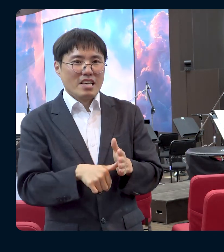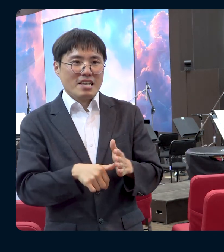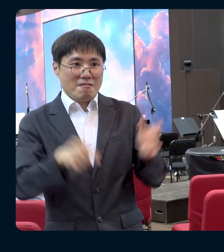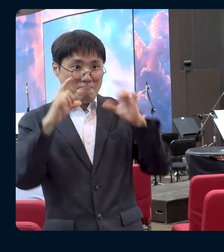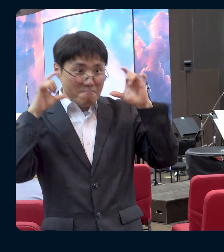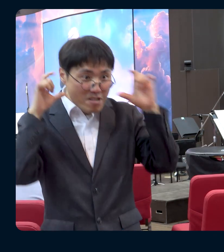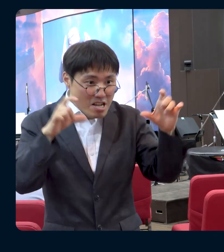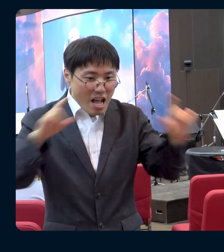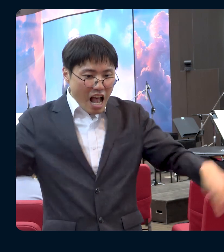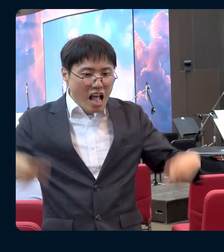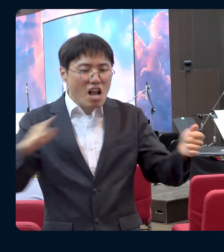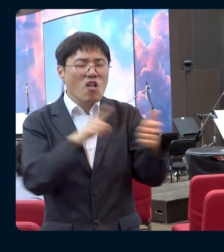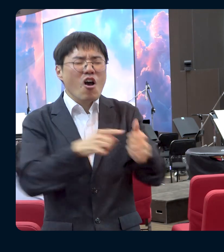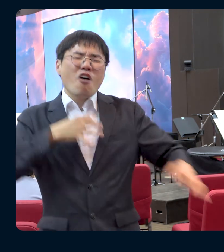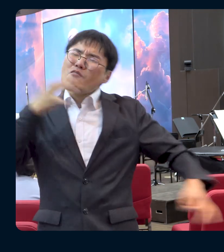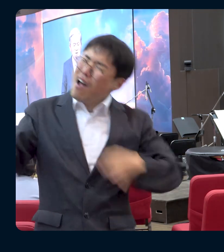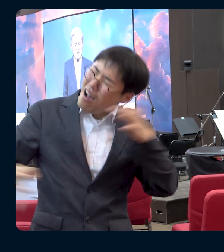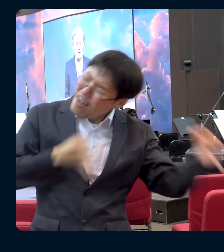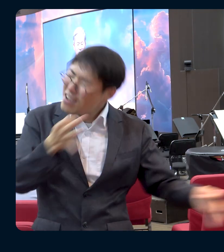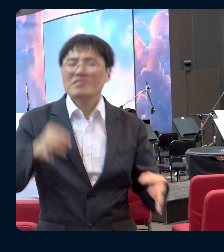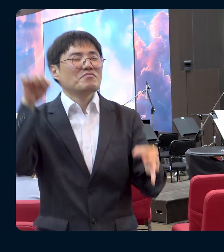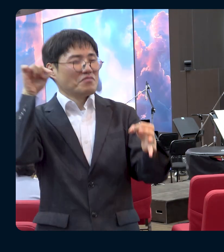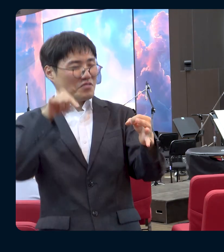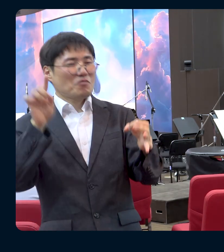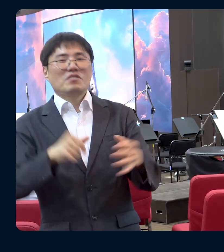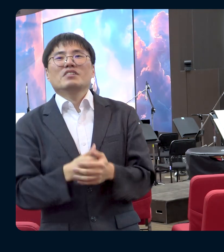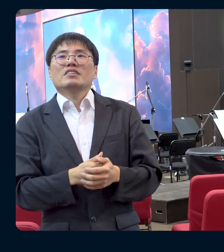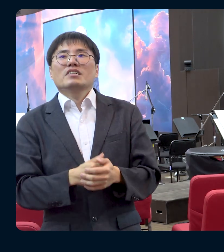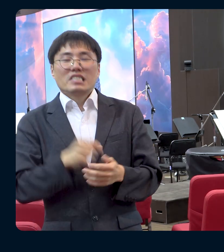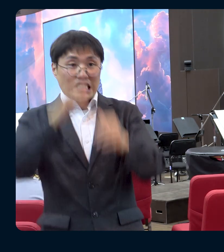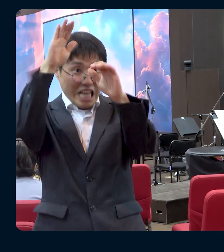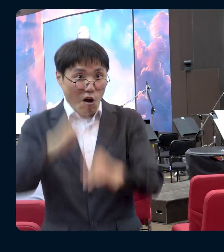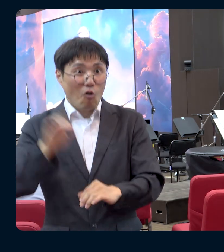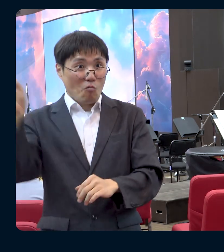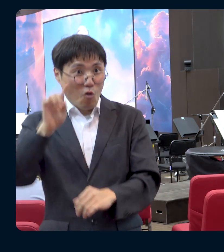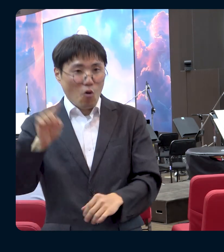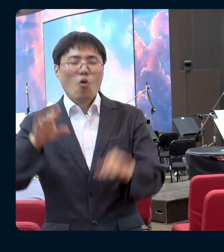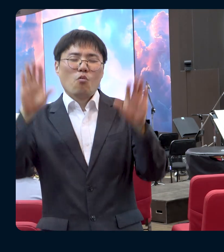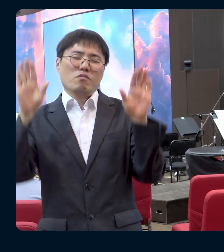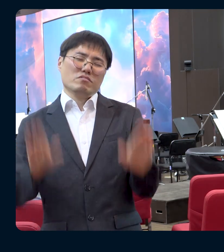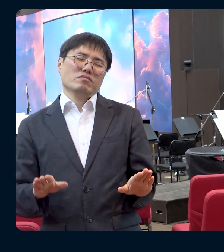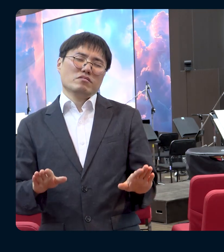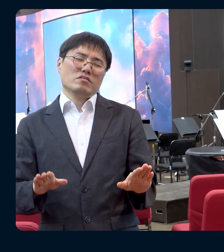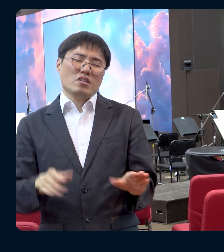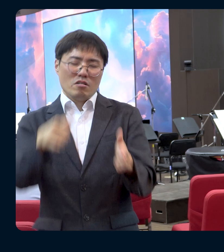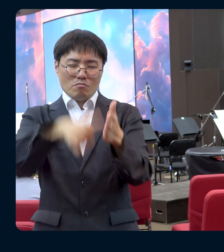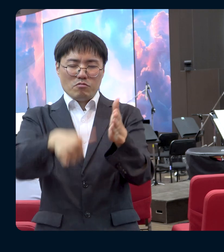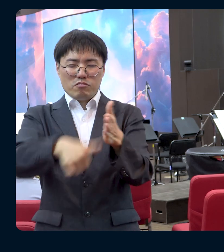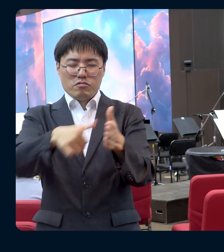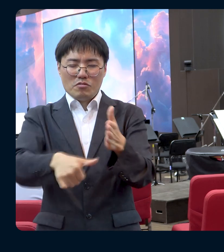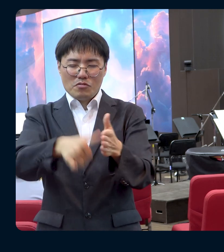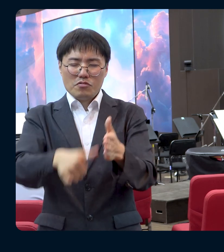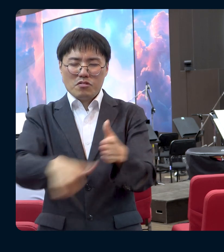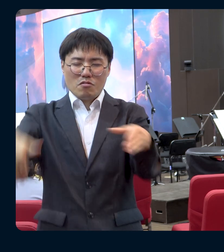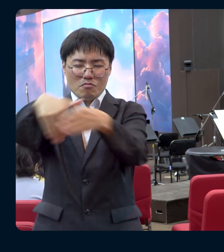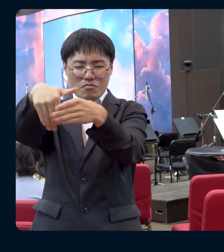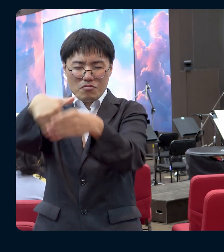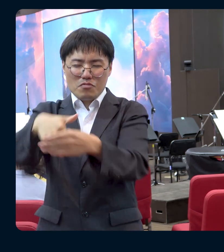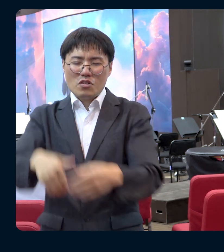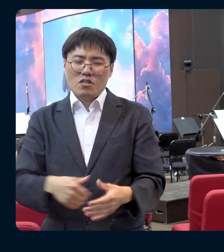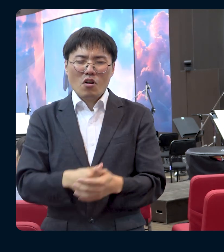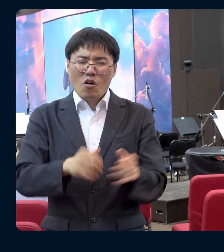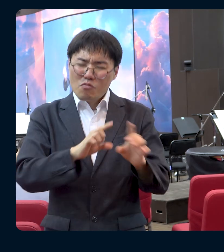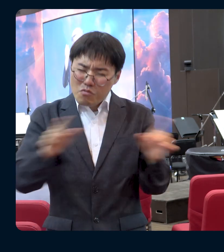그때 단호하게 외쳤던 그 엘리야의 외침은요, 그 내용은 오늘날 물질